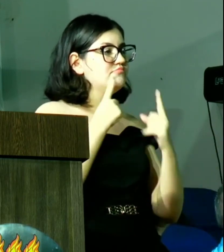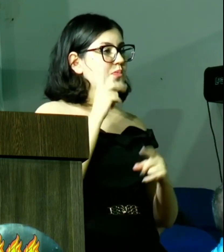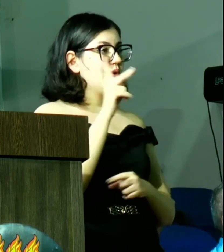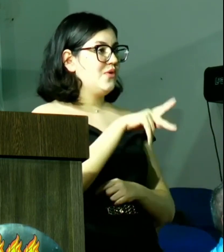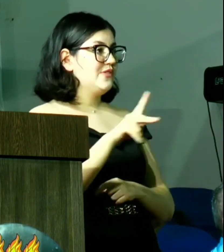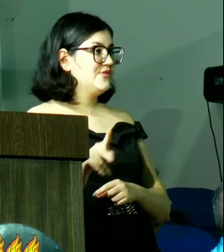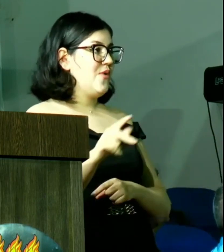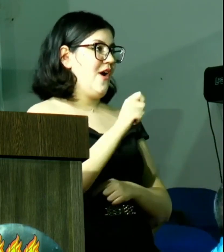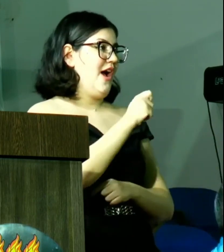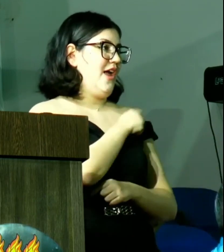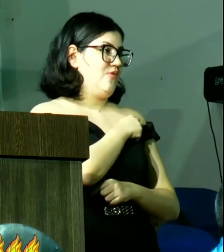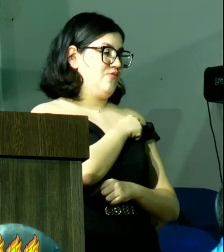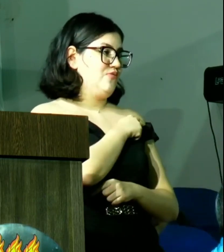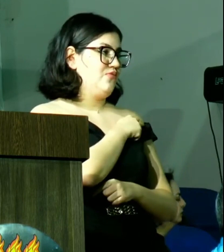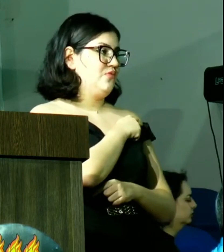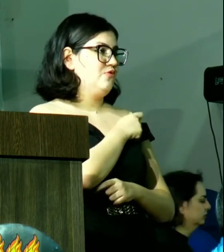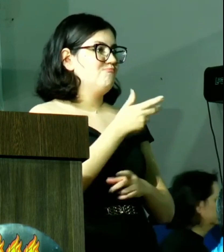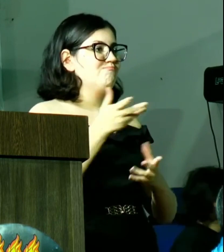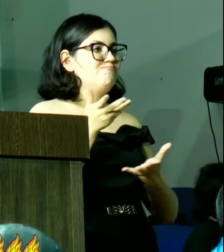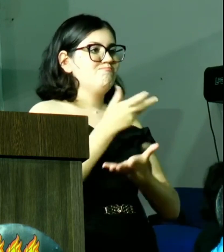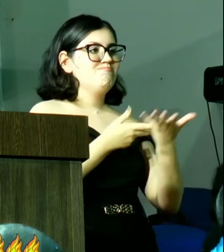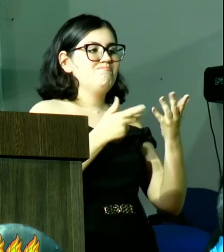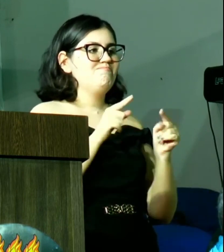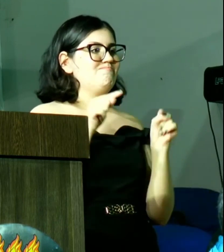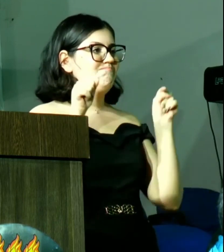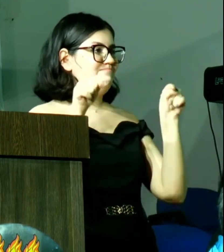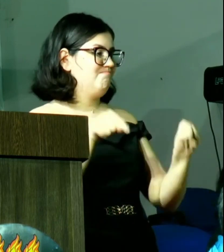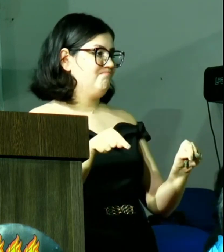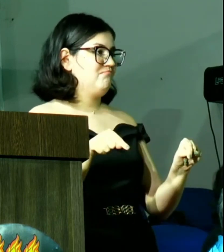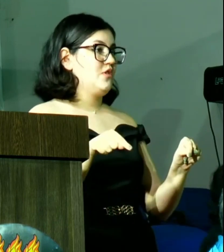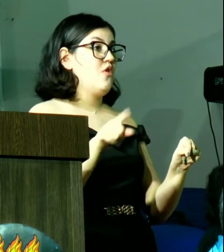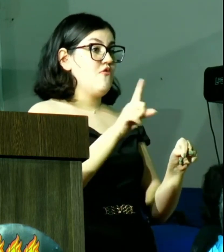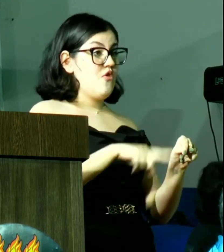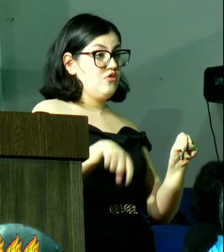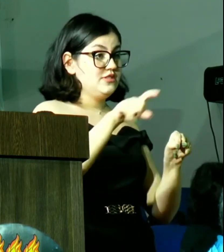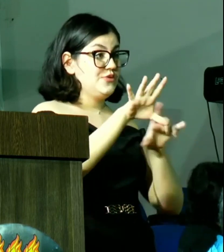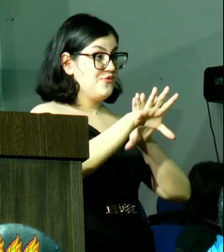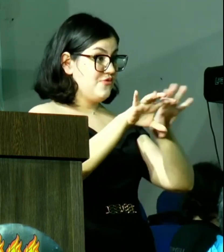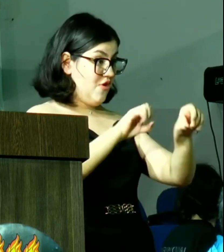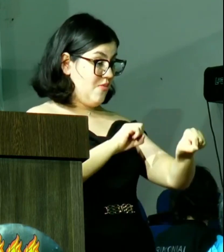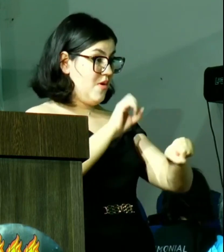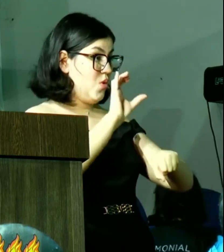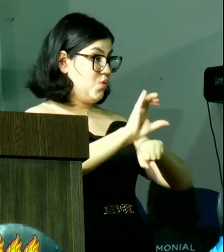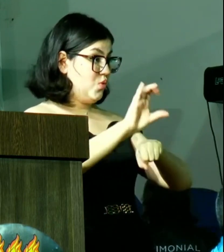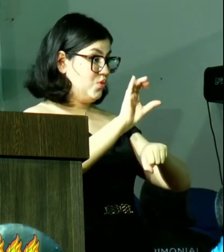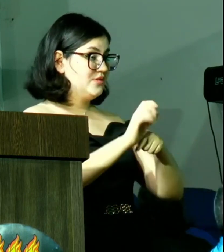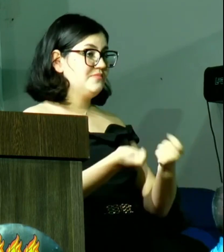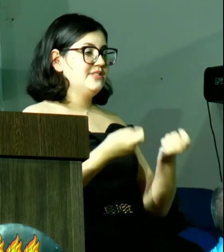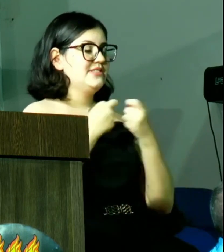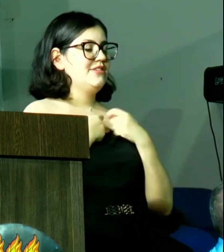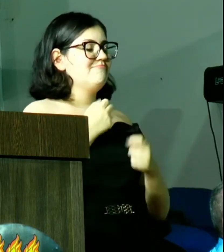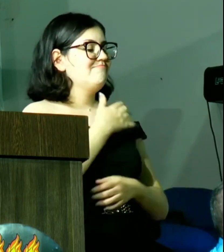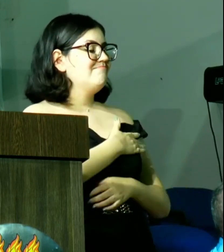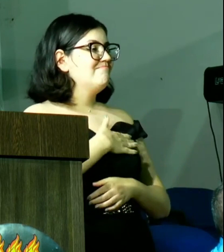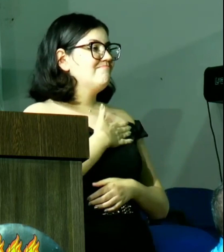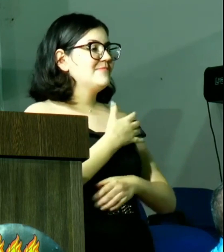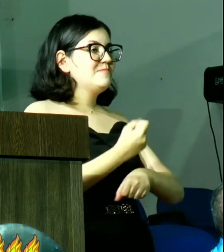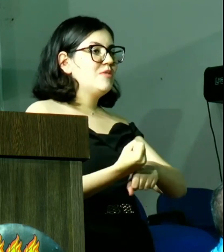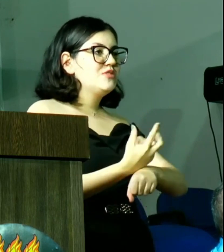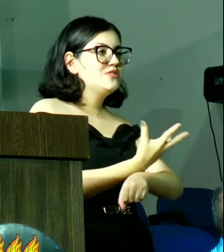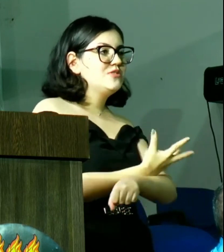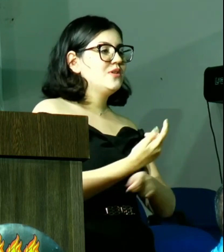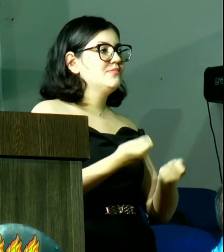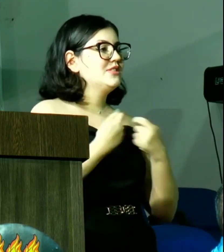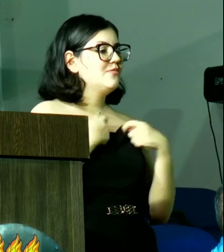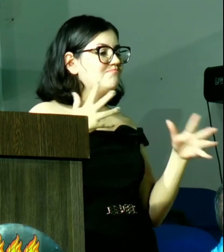docente-discente. Só existimos nela. A conclusão do curso de vocês nos alegra e emociona, nos motiva